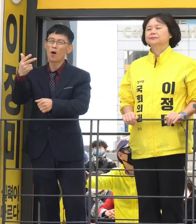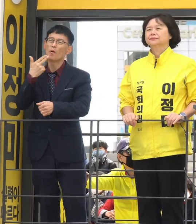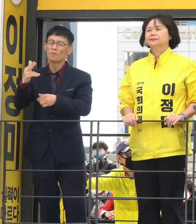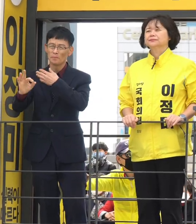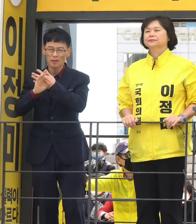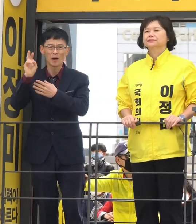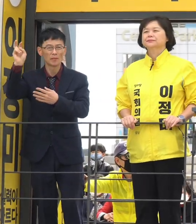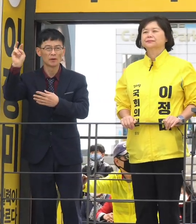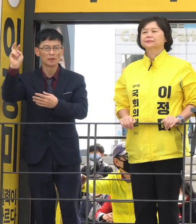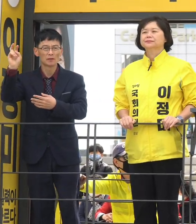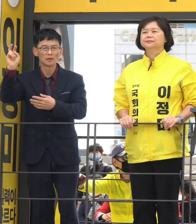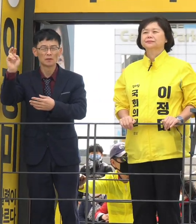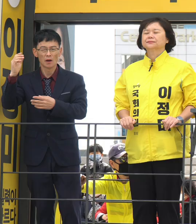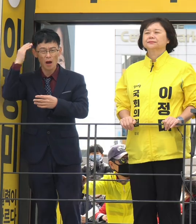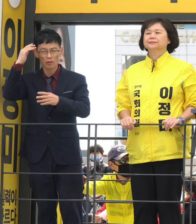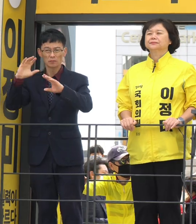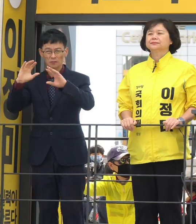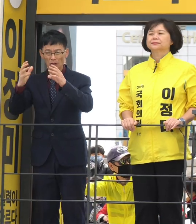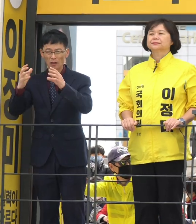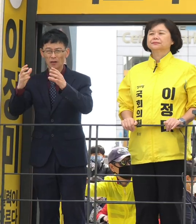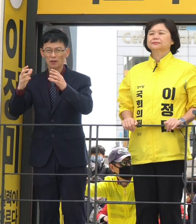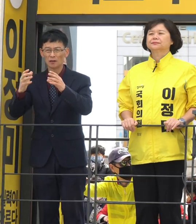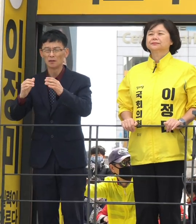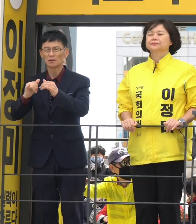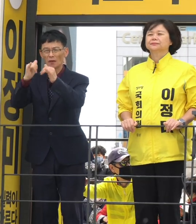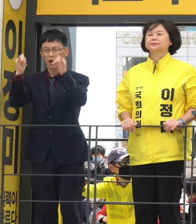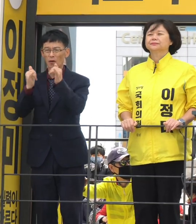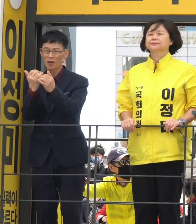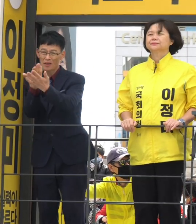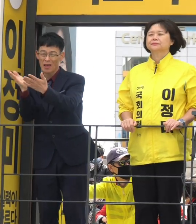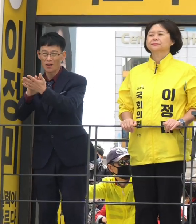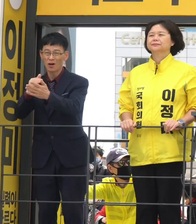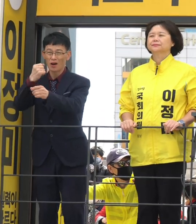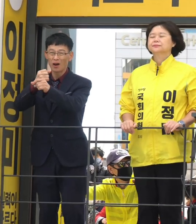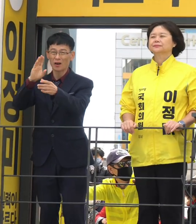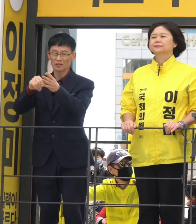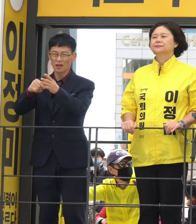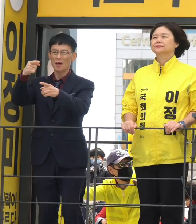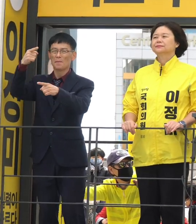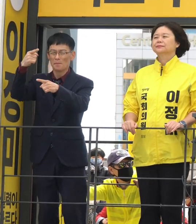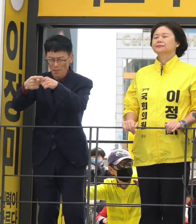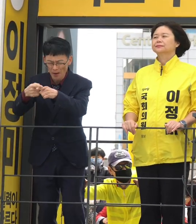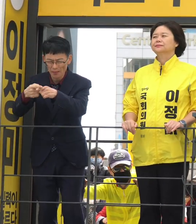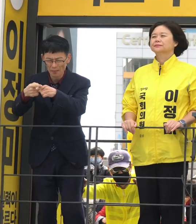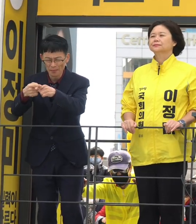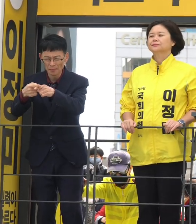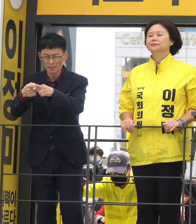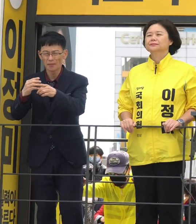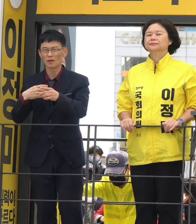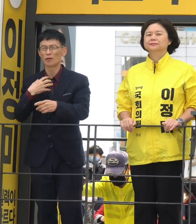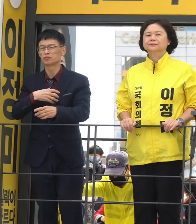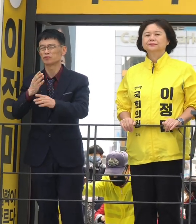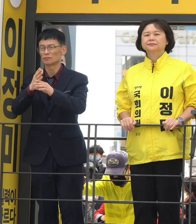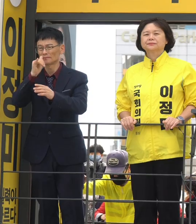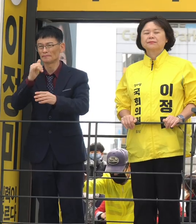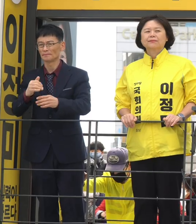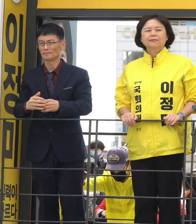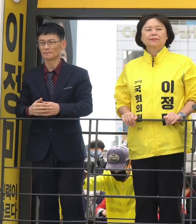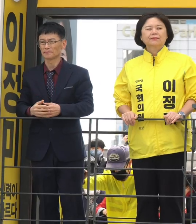못한다면 대한민국 사회 개혁의 열차가 멈춰버리지 않을까 걱정하고